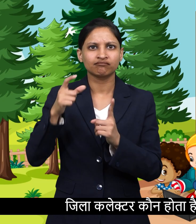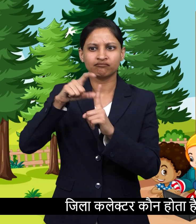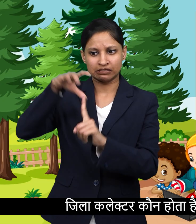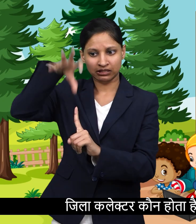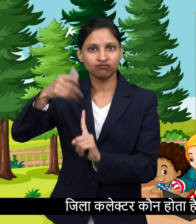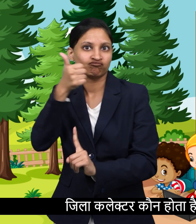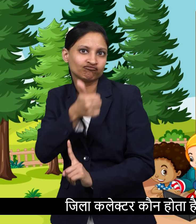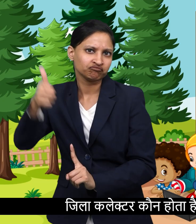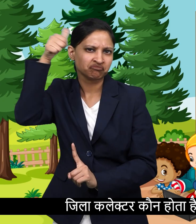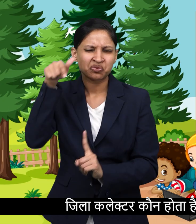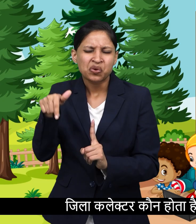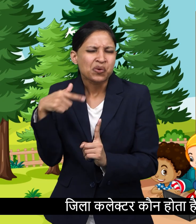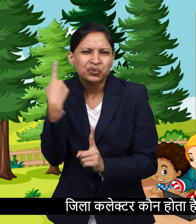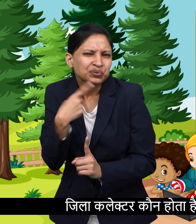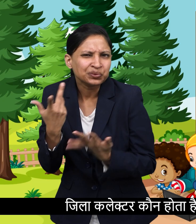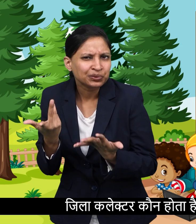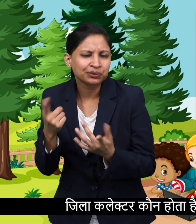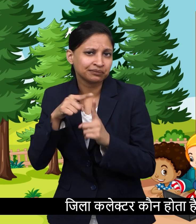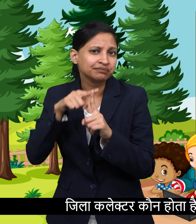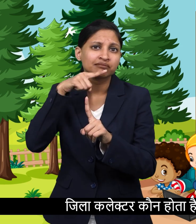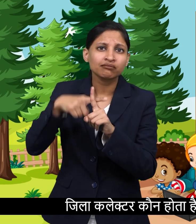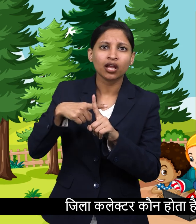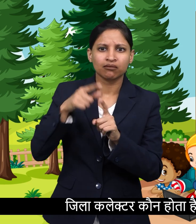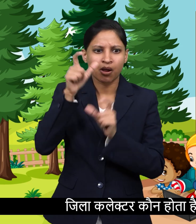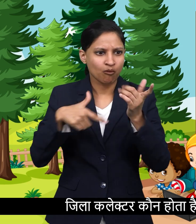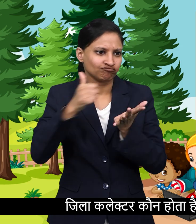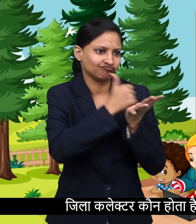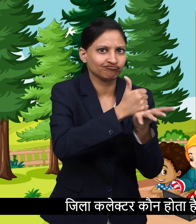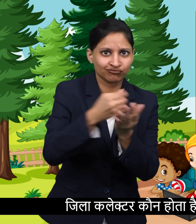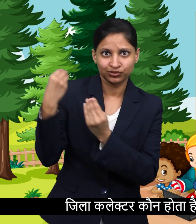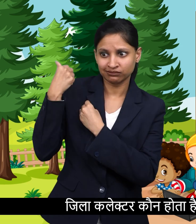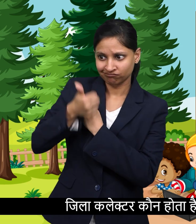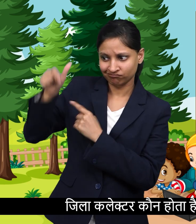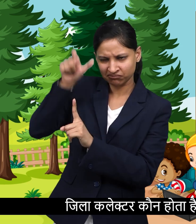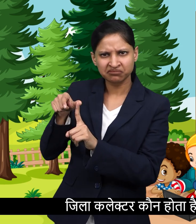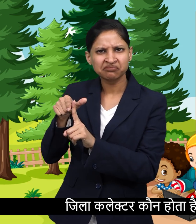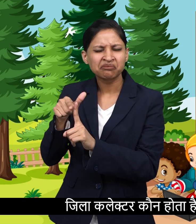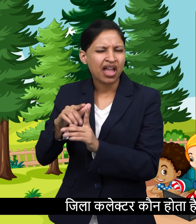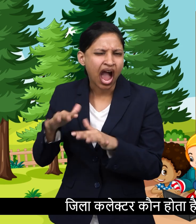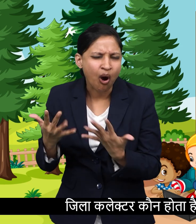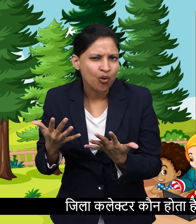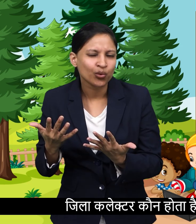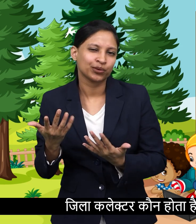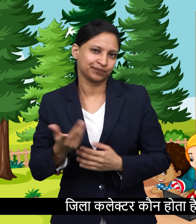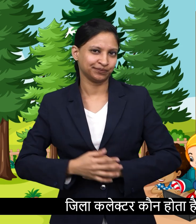जिला कलेक्टर कौन होता है और कलेक्ट्रेट लोगों की कैसे मदद करता है।